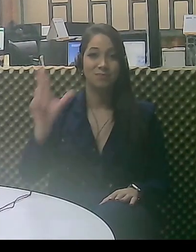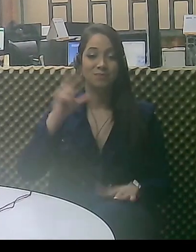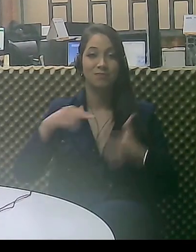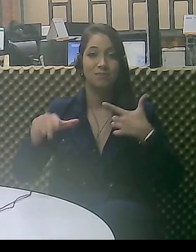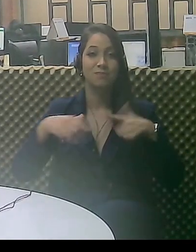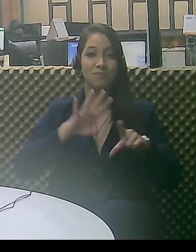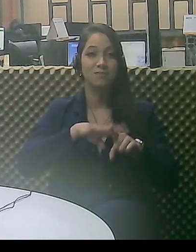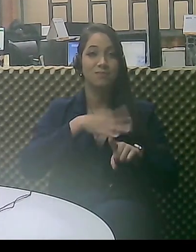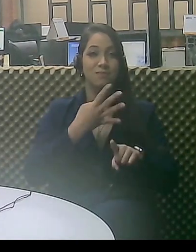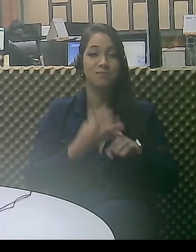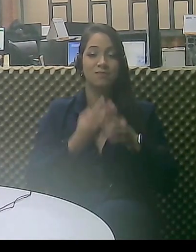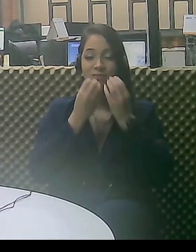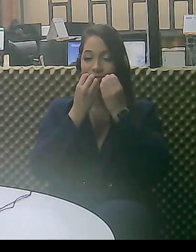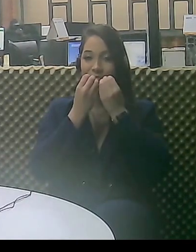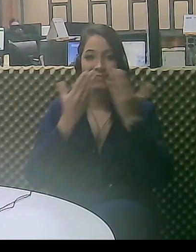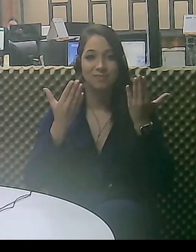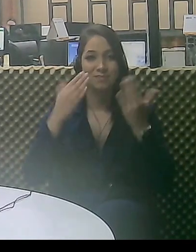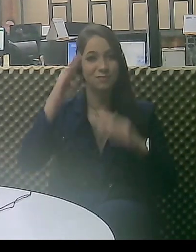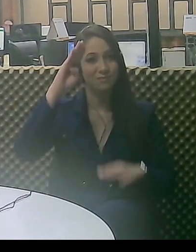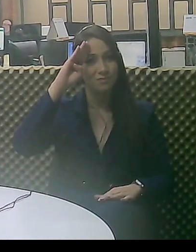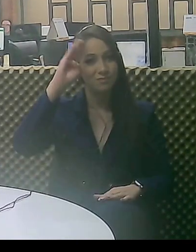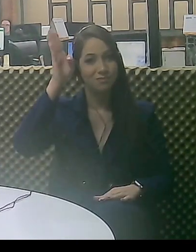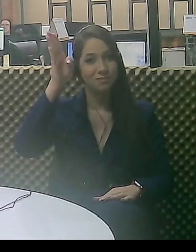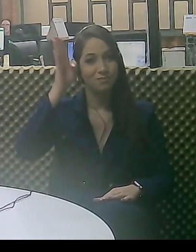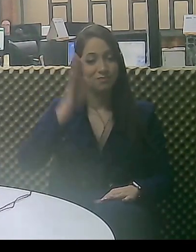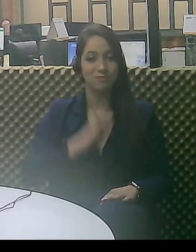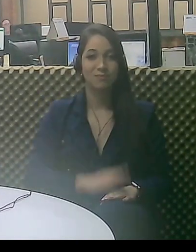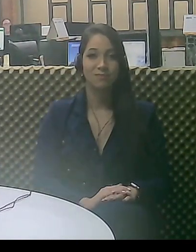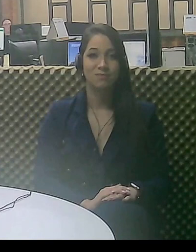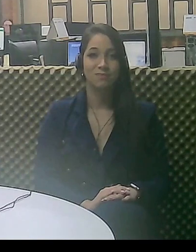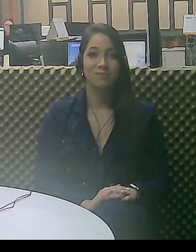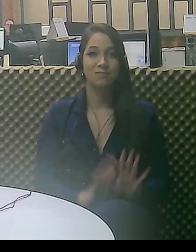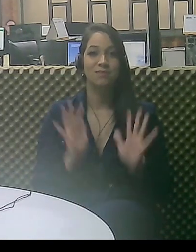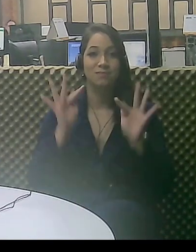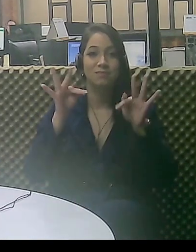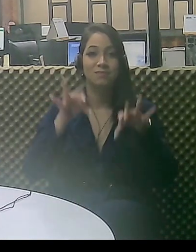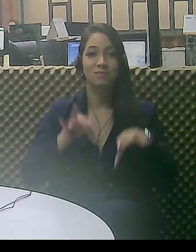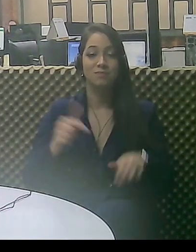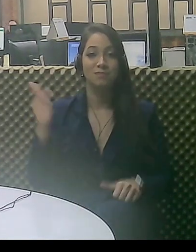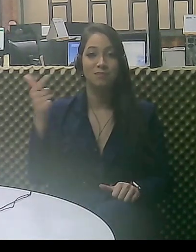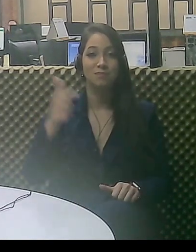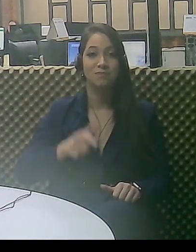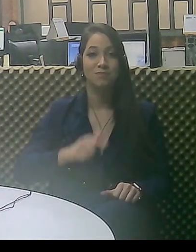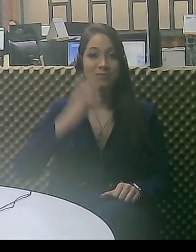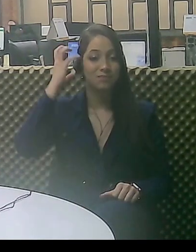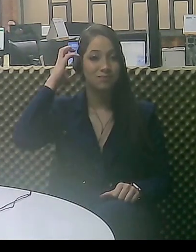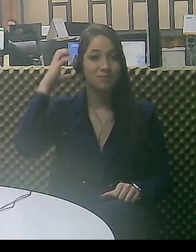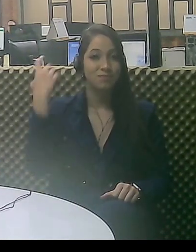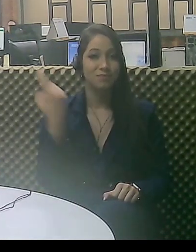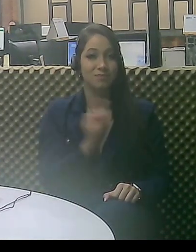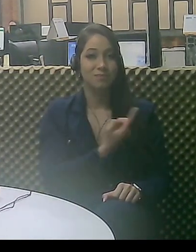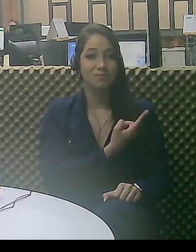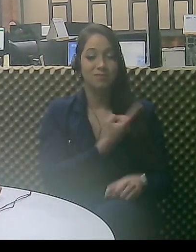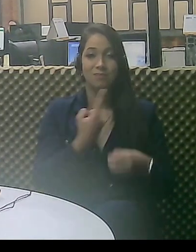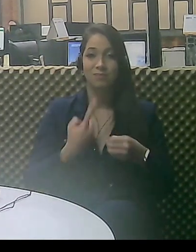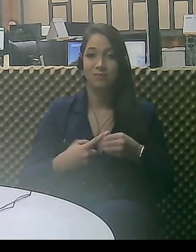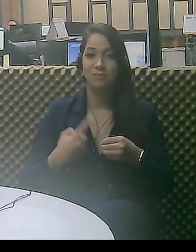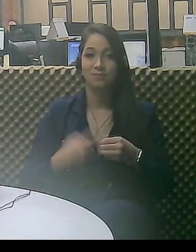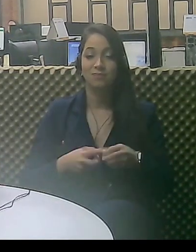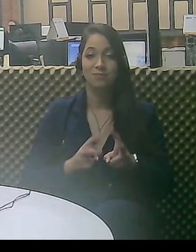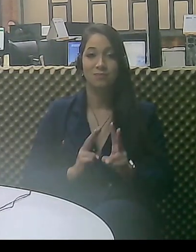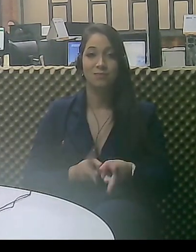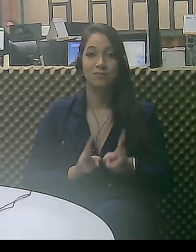Uberlândia fazer mais fazer bem até amanhã fica por aqui mais uma edição do programa da Rádio